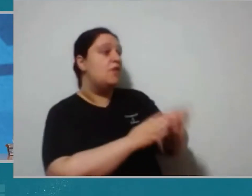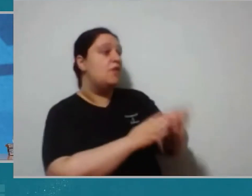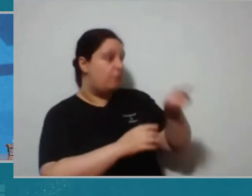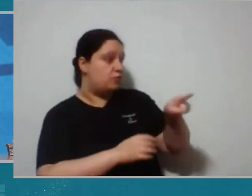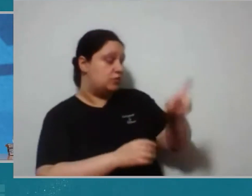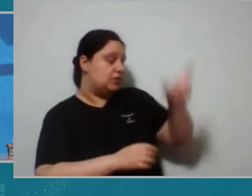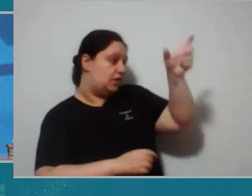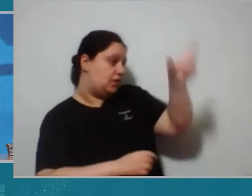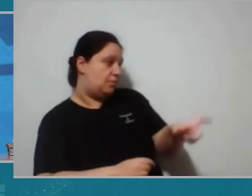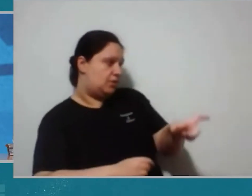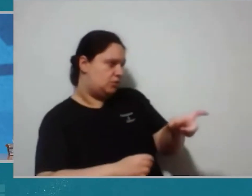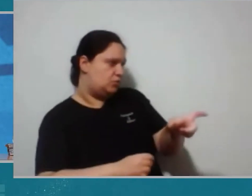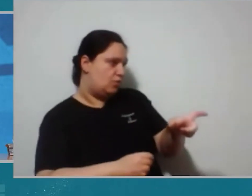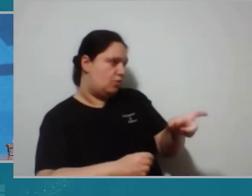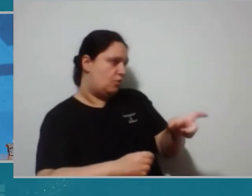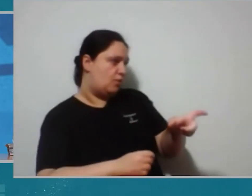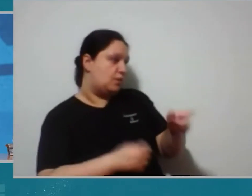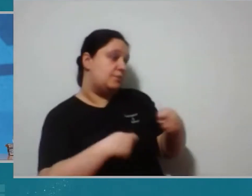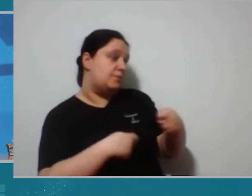outro? E Jesus